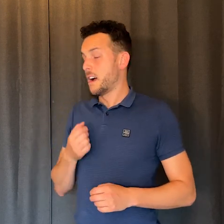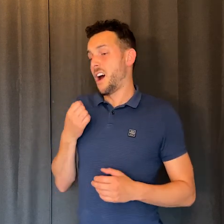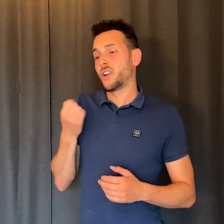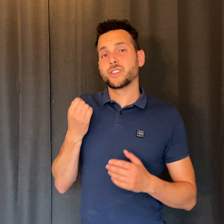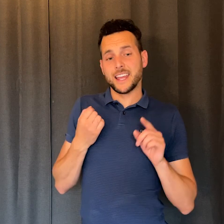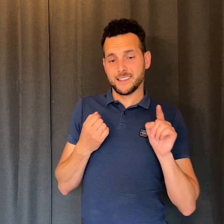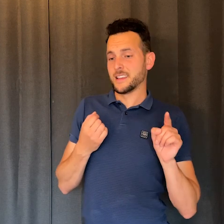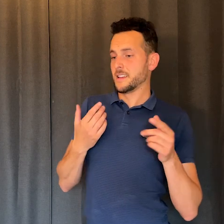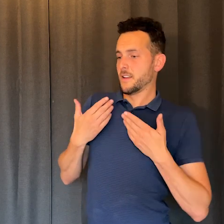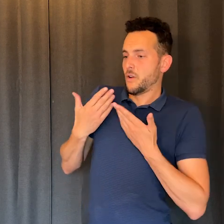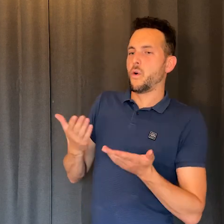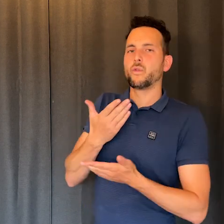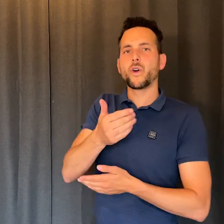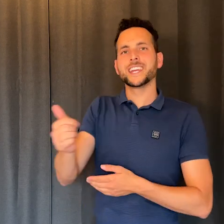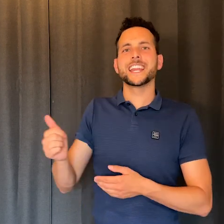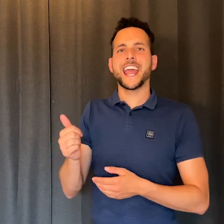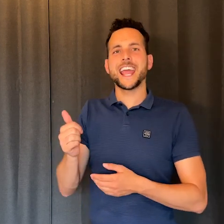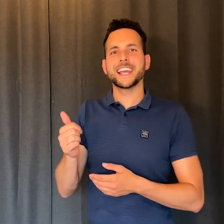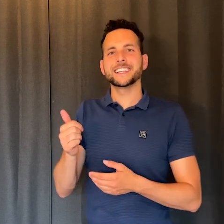en wil ons goed opvoeden.